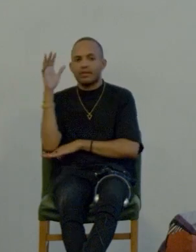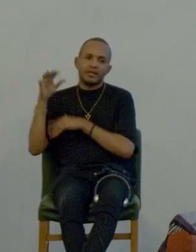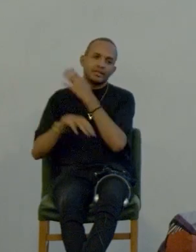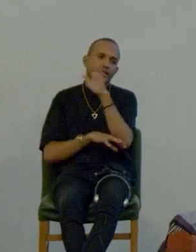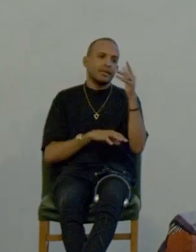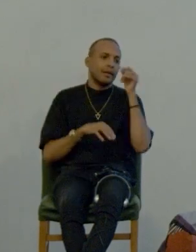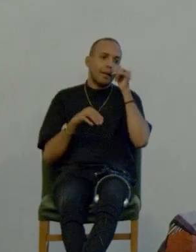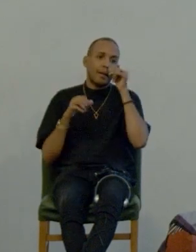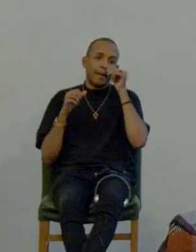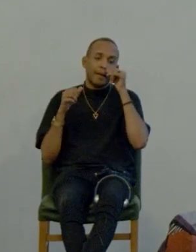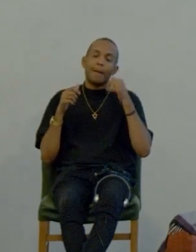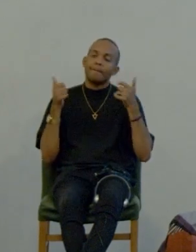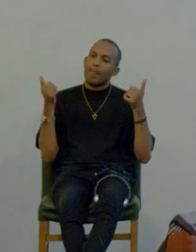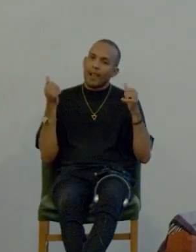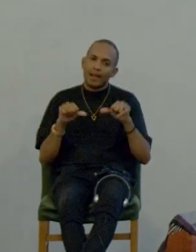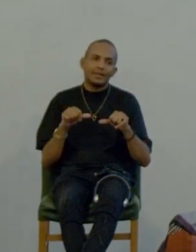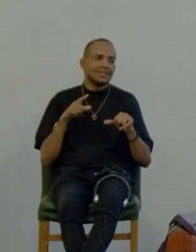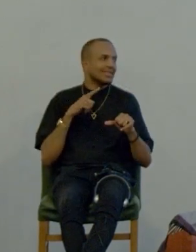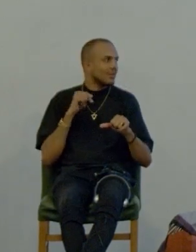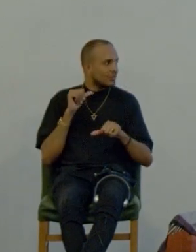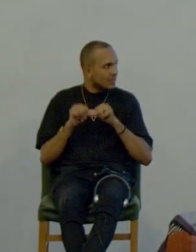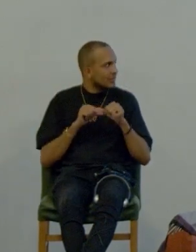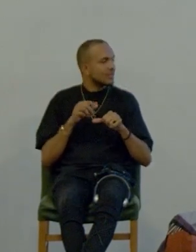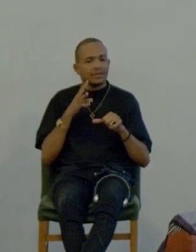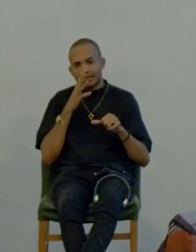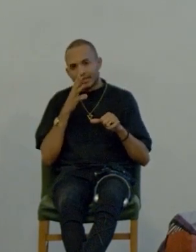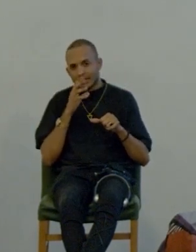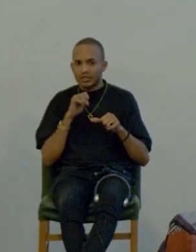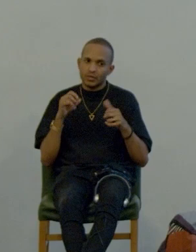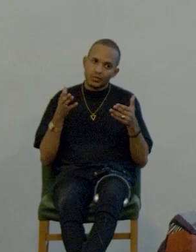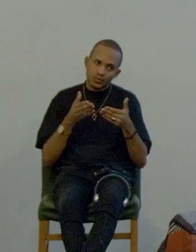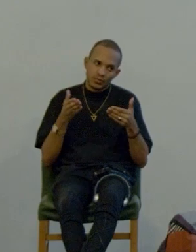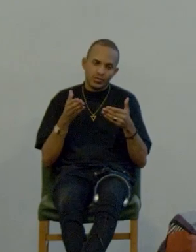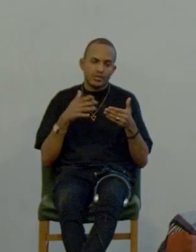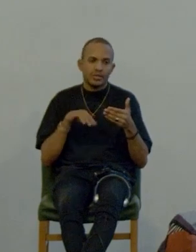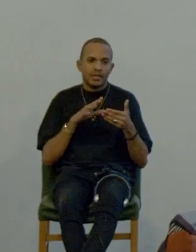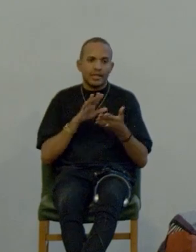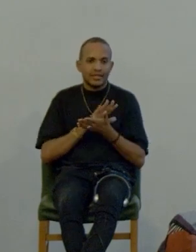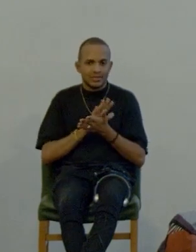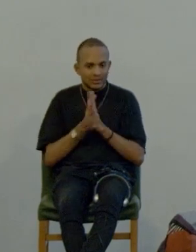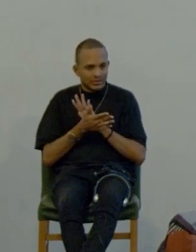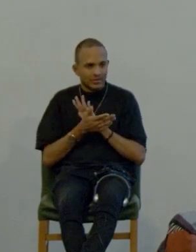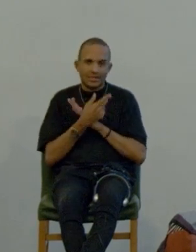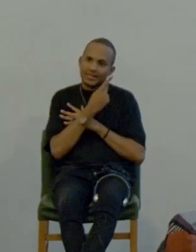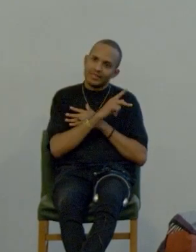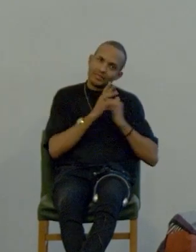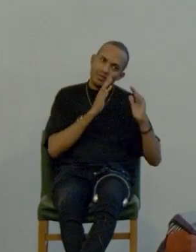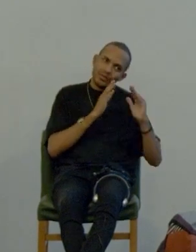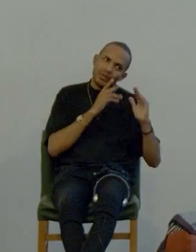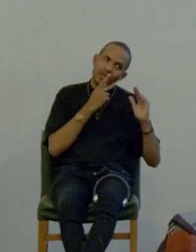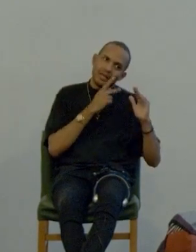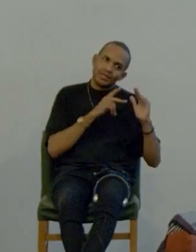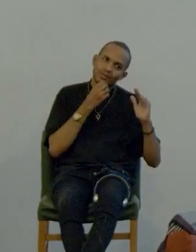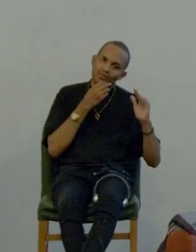Amazônia podem ser catastróficas. Então a gente tem uma mudança interessante. Se hoje as estradas são um vetor de destruição, nessa época elas eram um